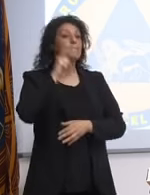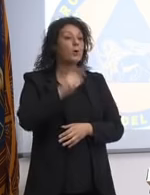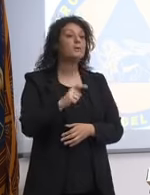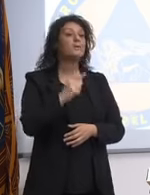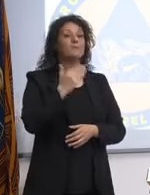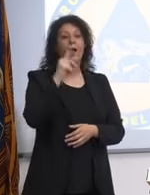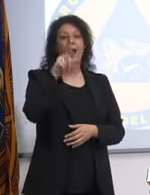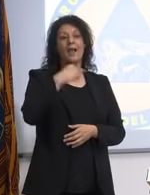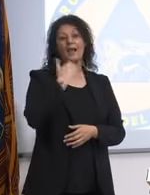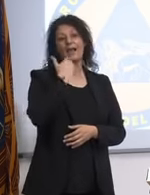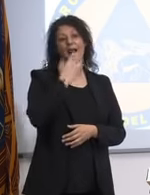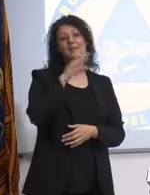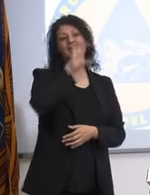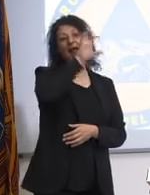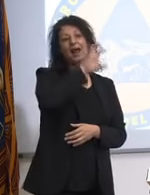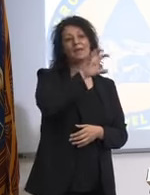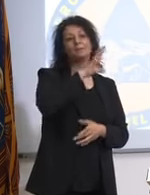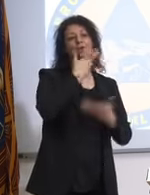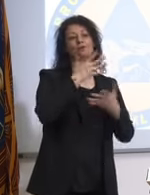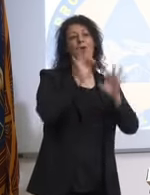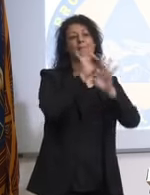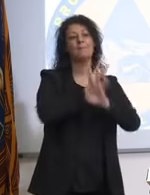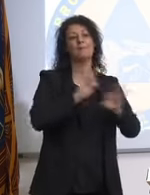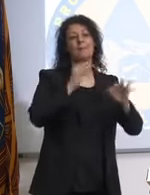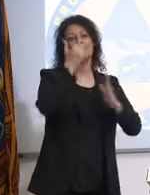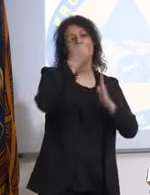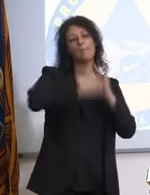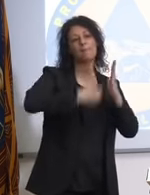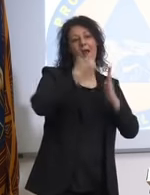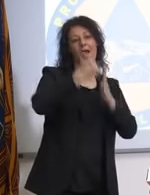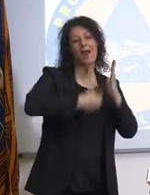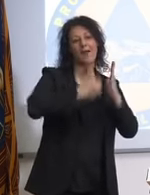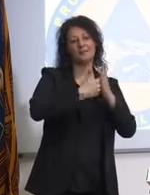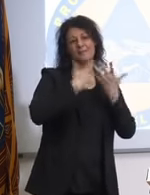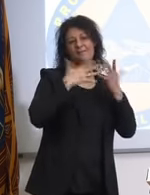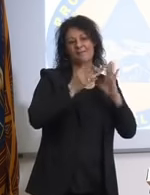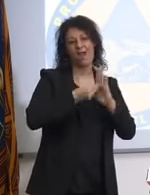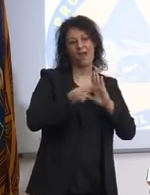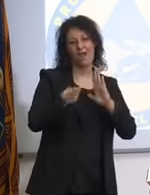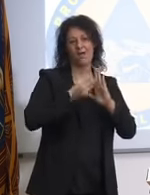tutto. Maria Zia.